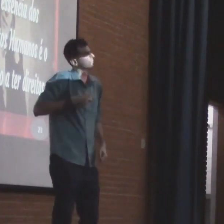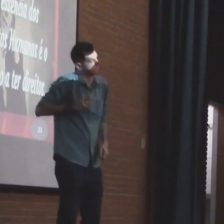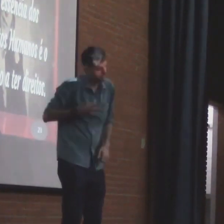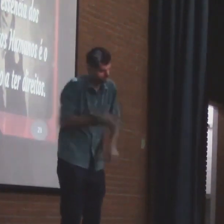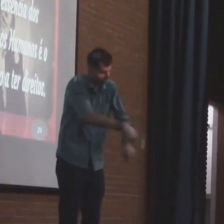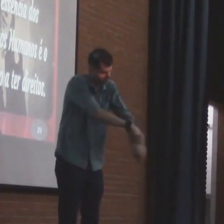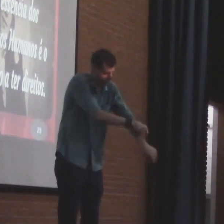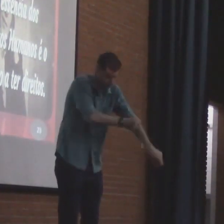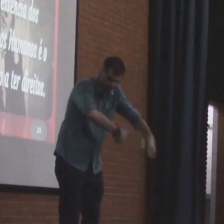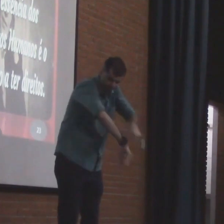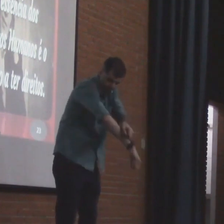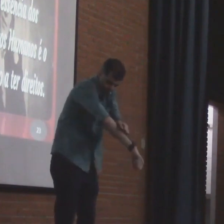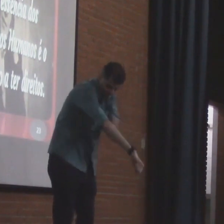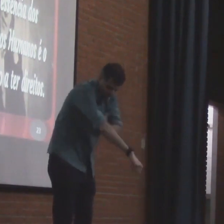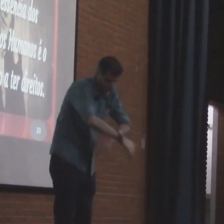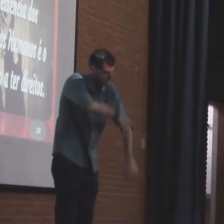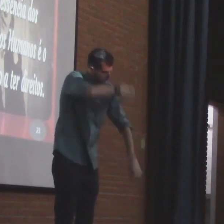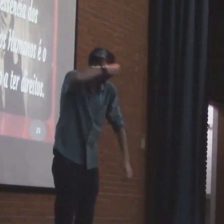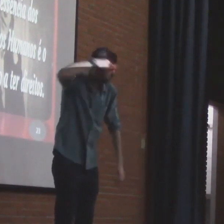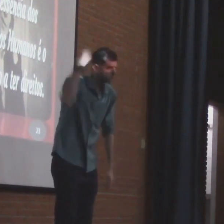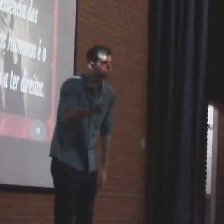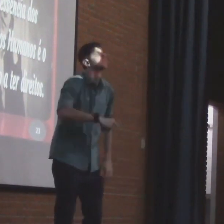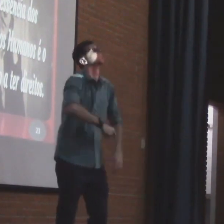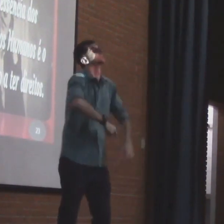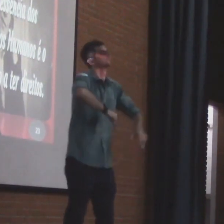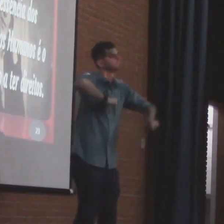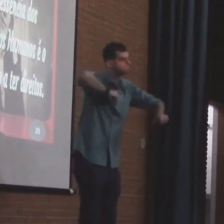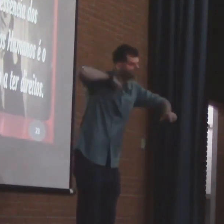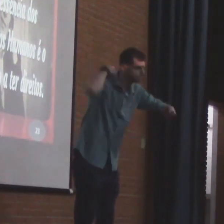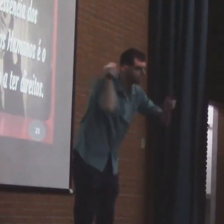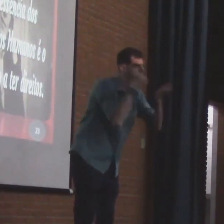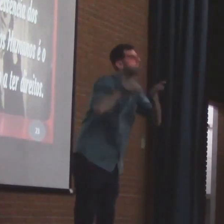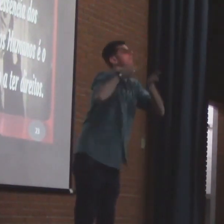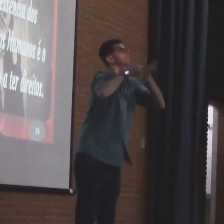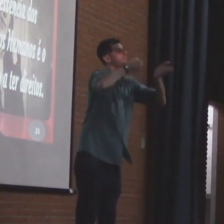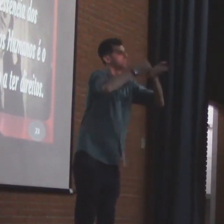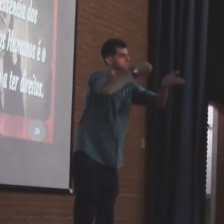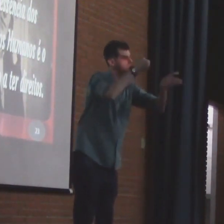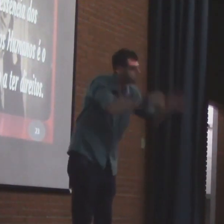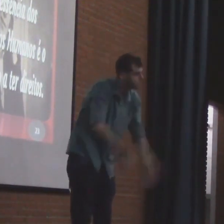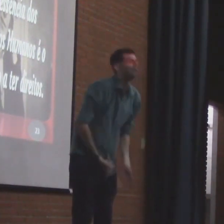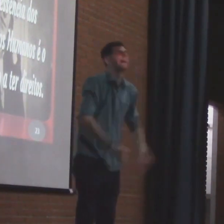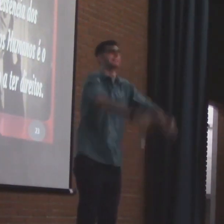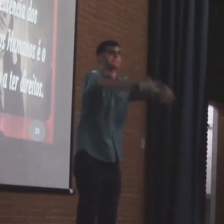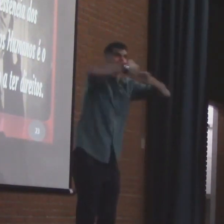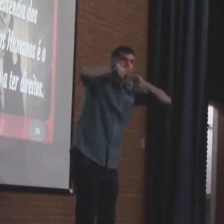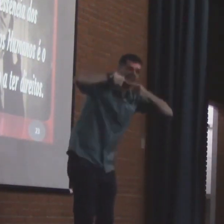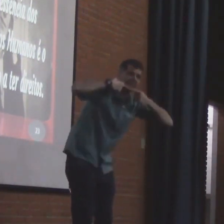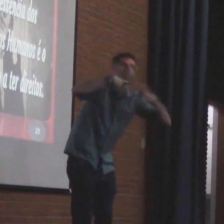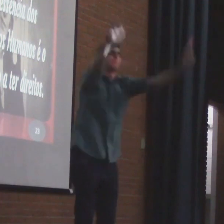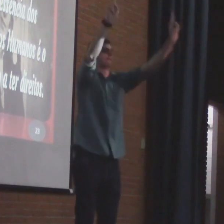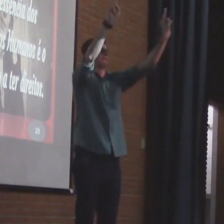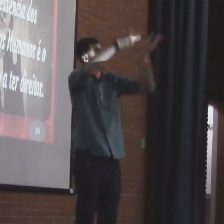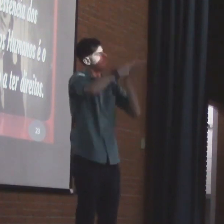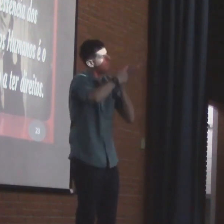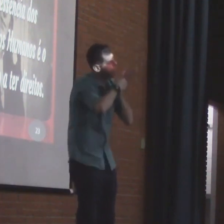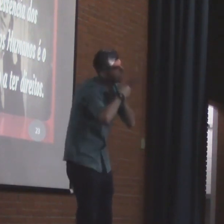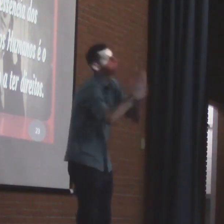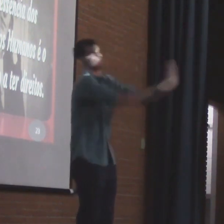surdos, nós precisamos ir atrás também, lutar e assim, erguer as mangas e brigar